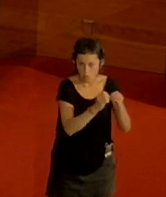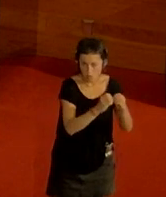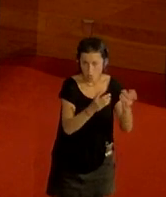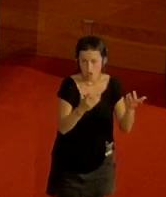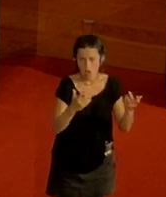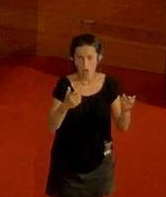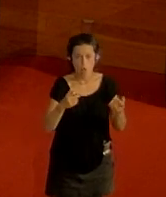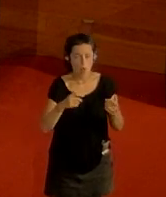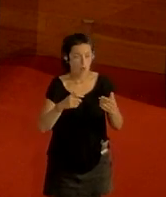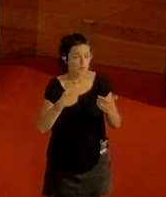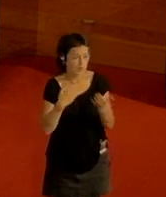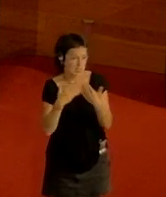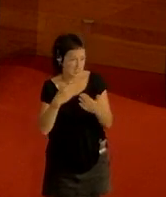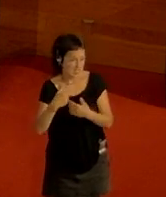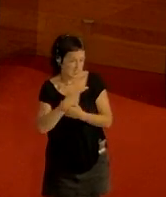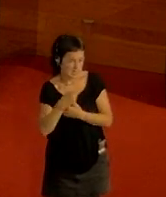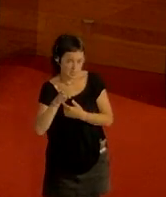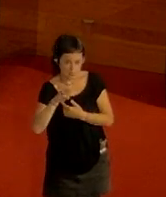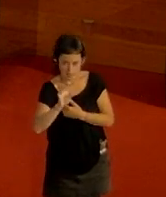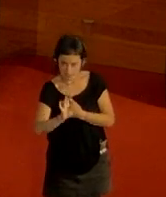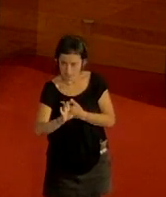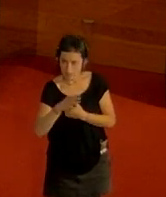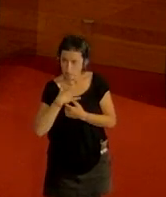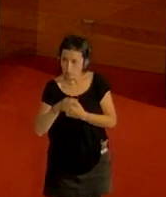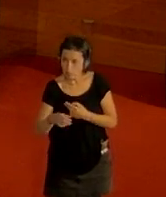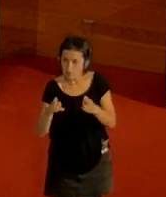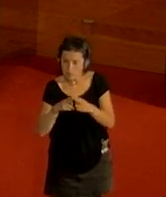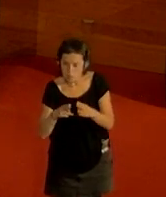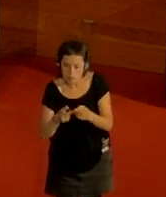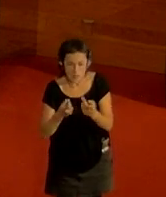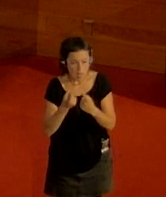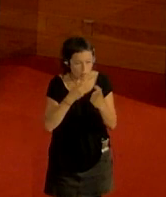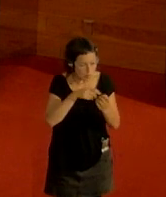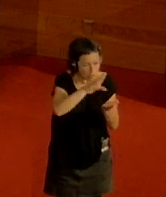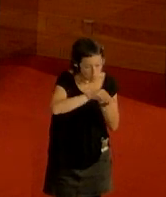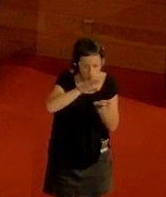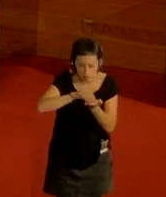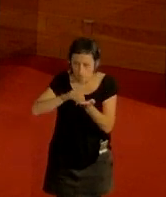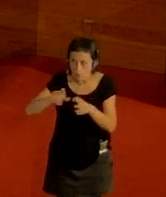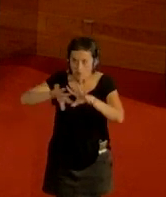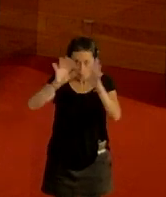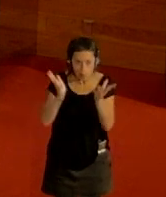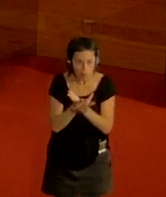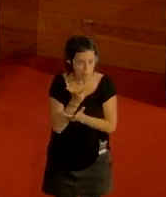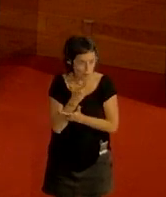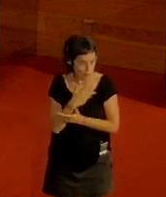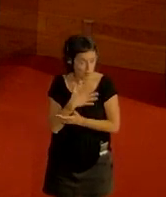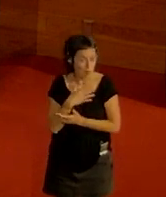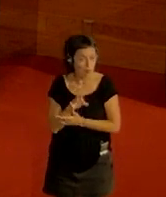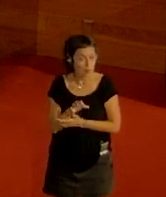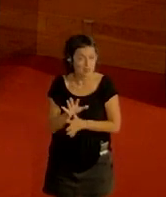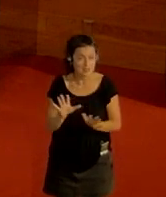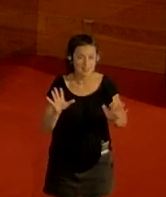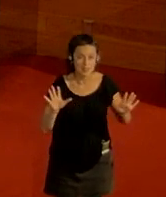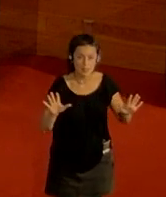gpt para que nos permitan entender conocer documentar noos saber más del mundo pero se invisibilizan como